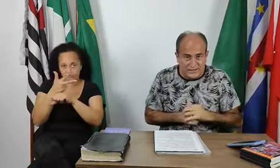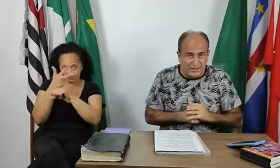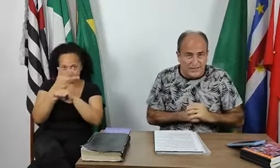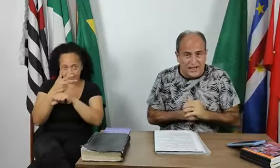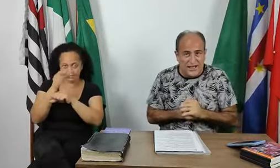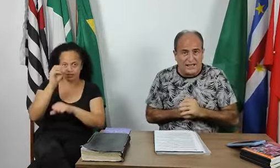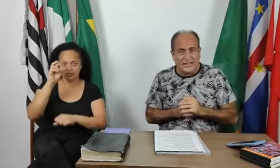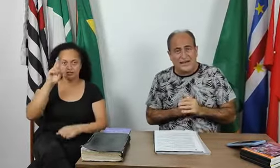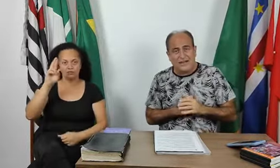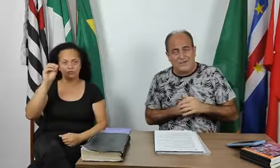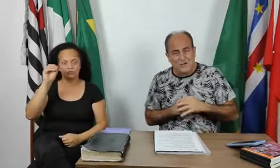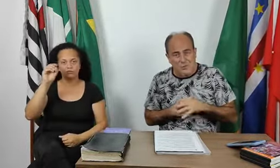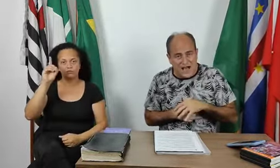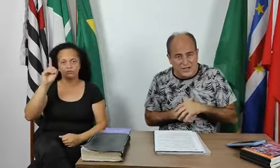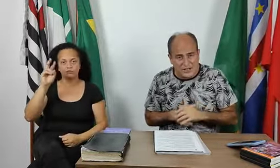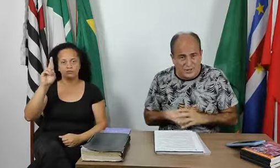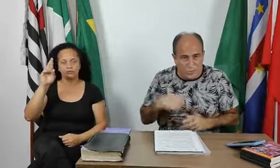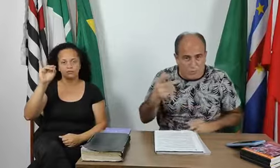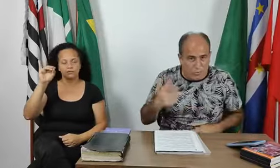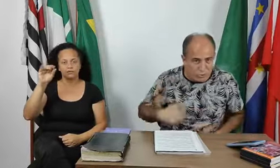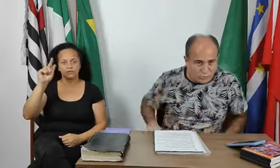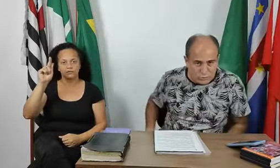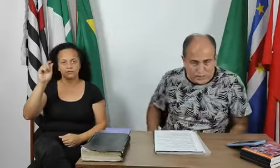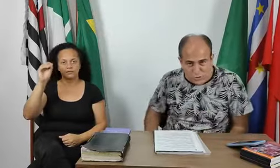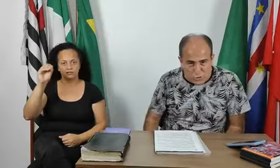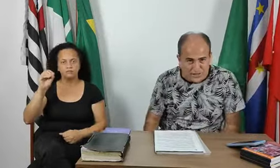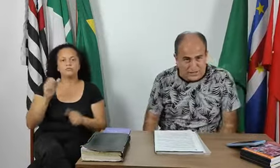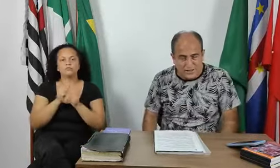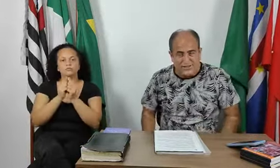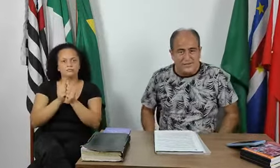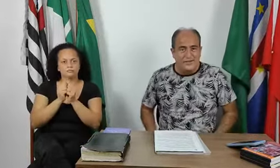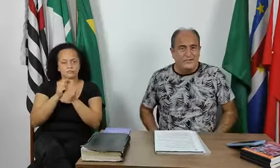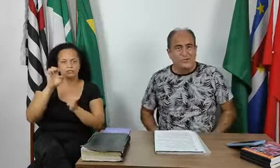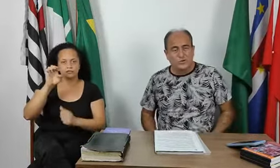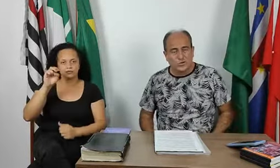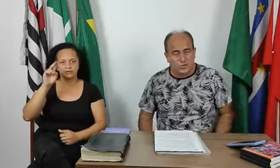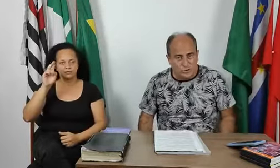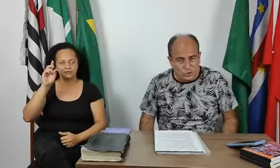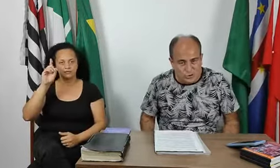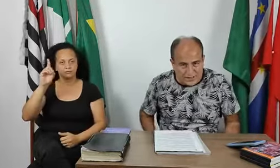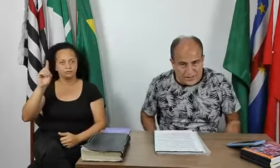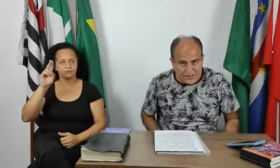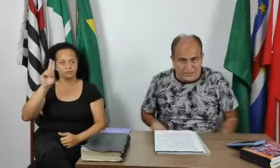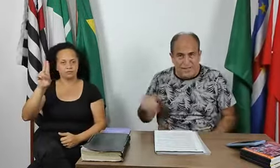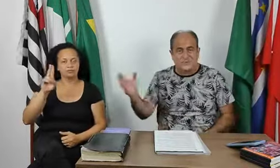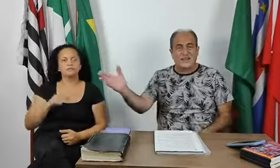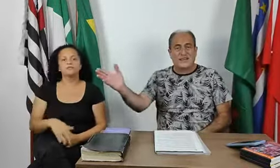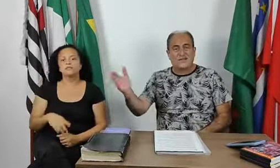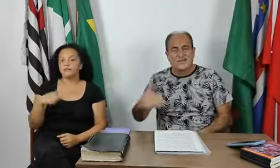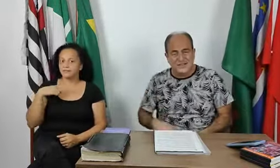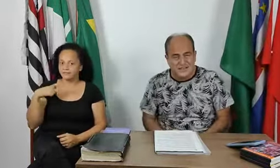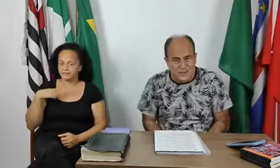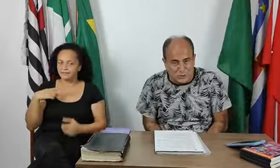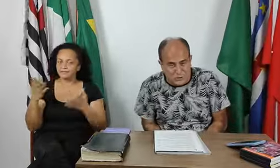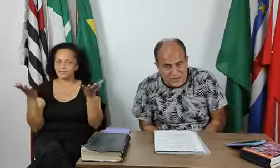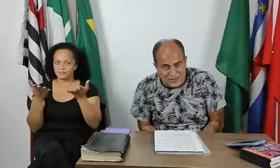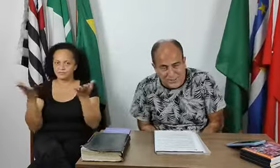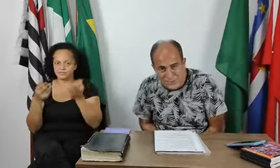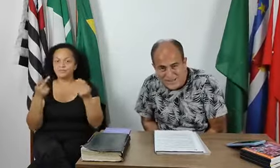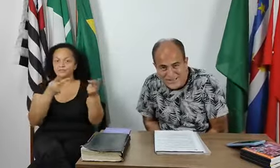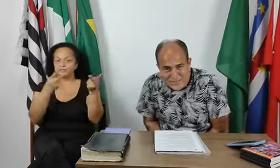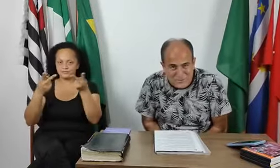aí na filmagem e o apoio do Edu aqui, junto conosco aqui. Temos aqui a visita